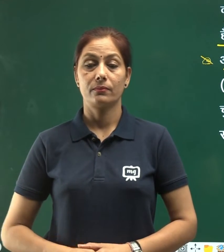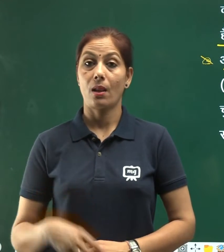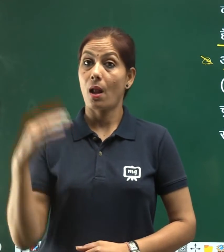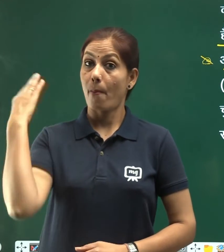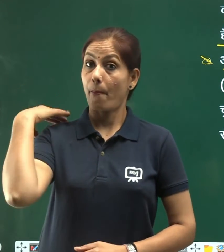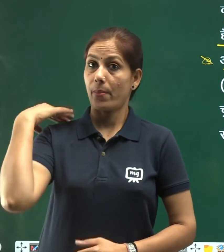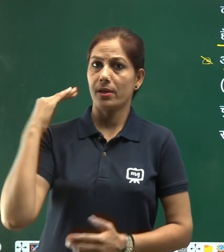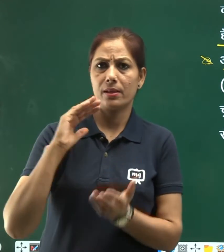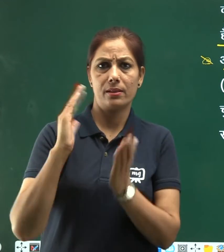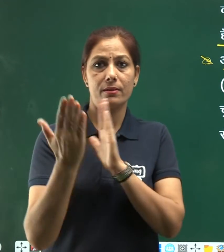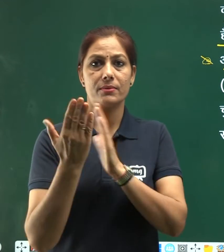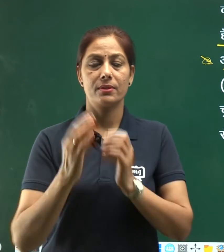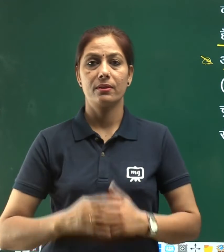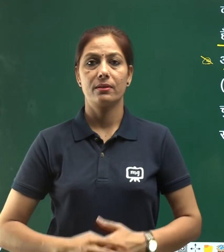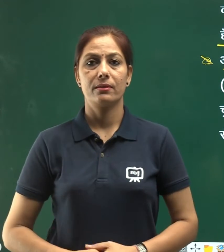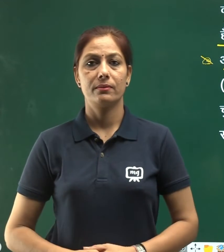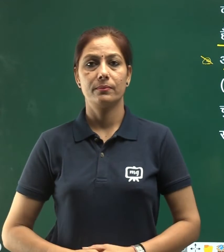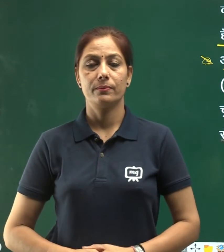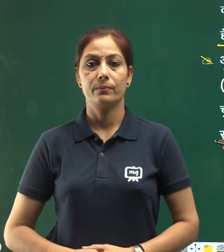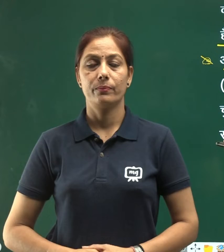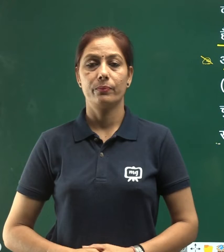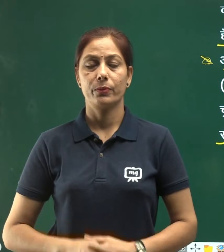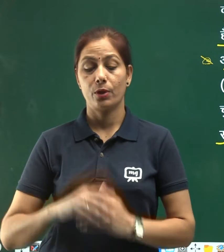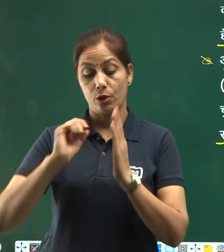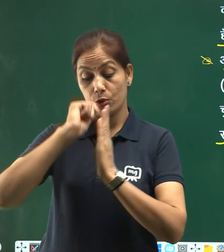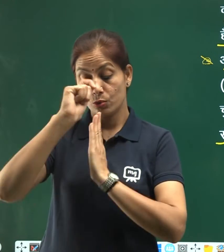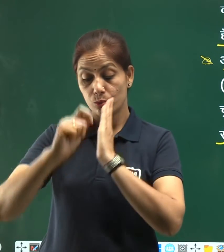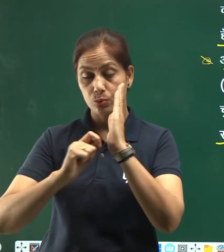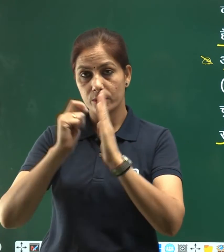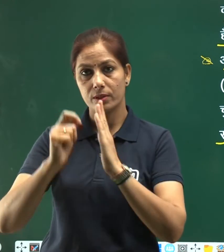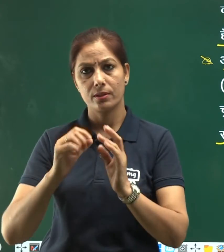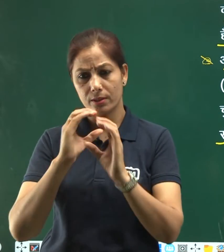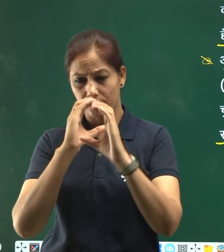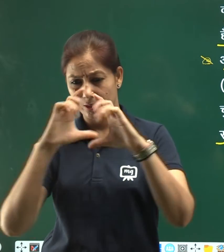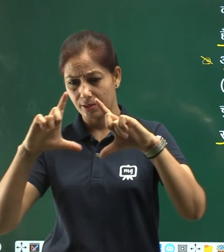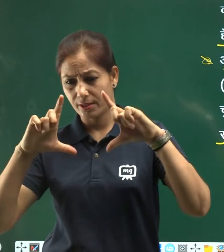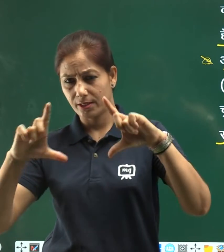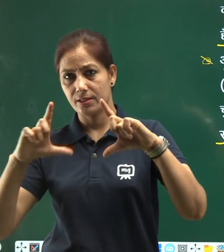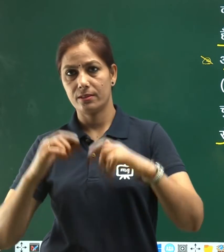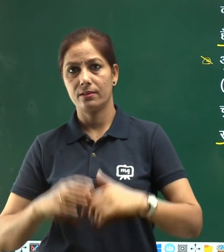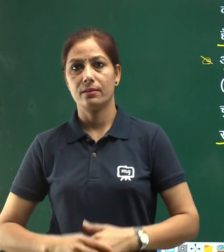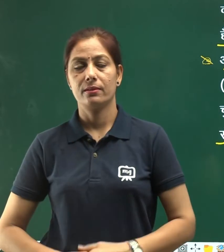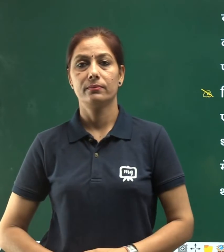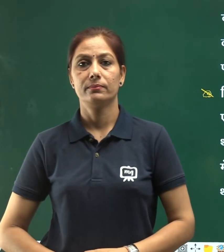पीठ की तरफ से शूटिंग की जाती है।